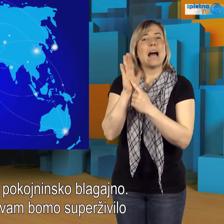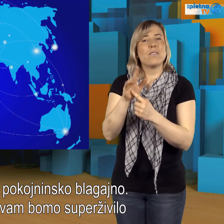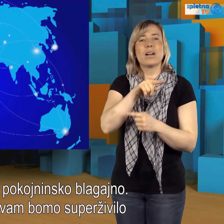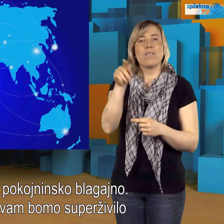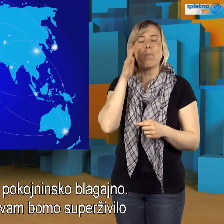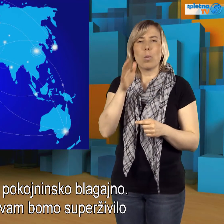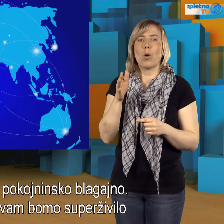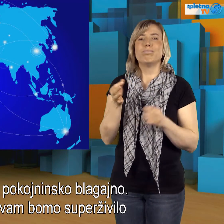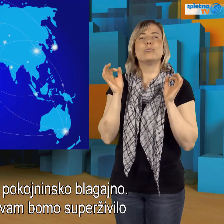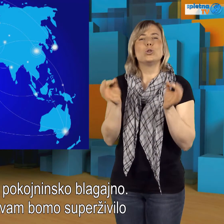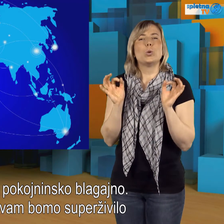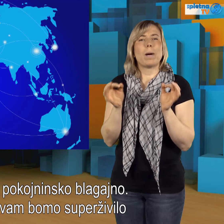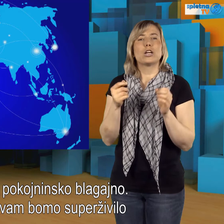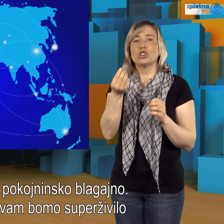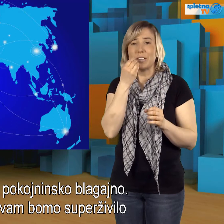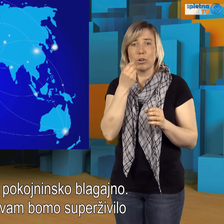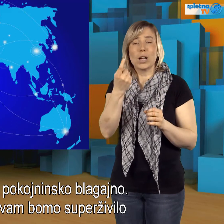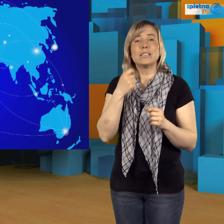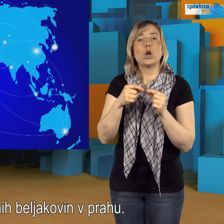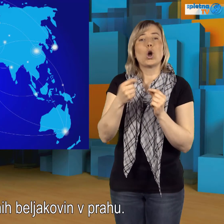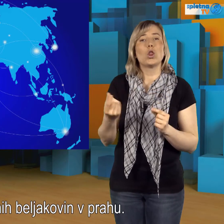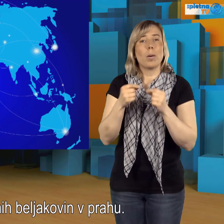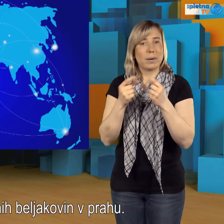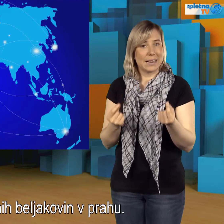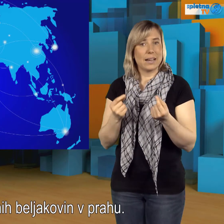Predstavili vam bomo superživilo iz konopljinih beljakovin v prahu.